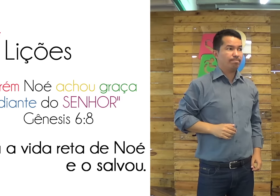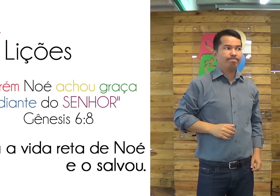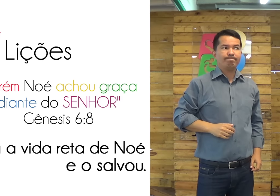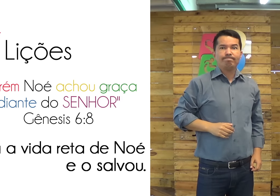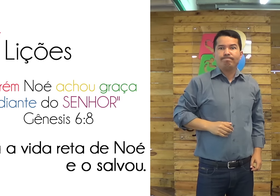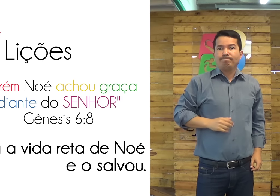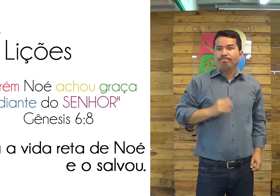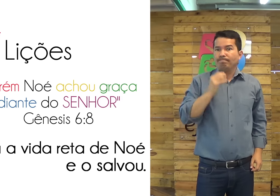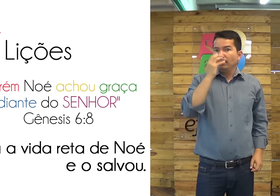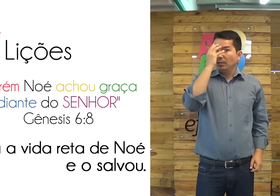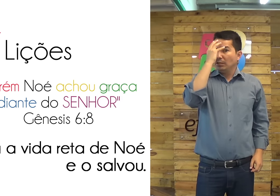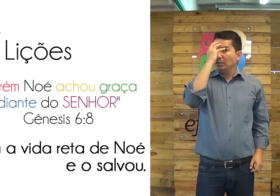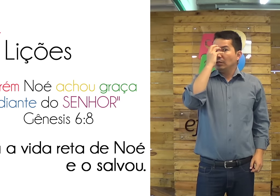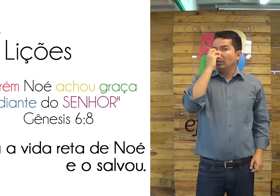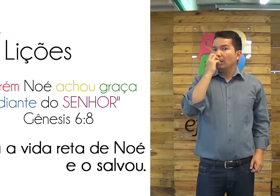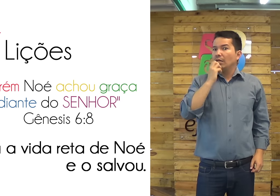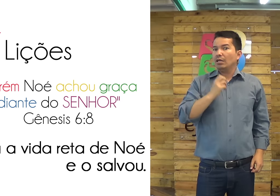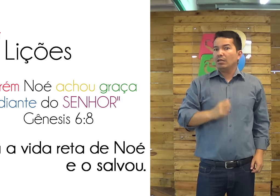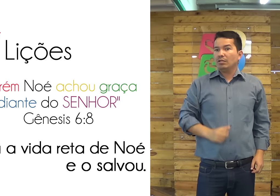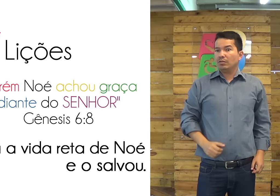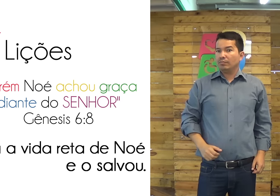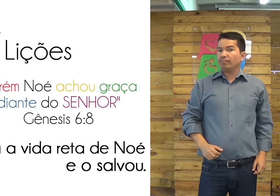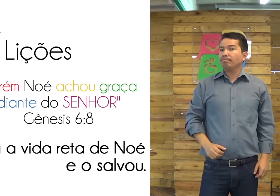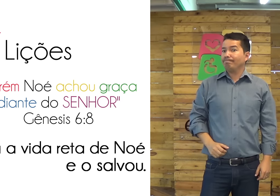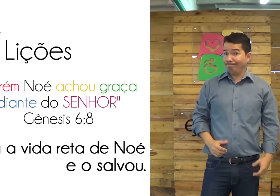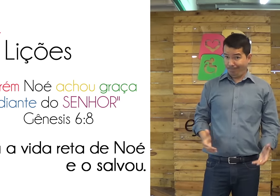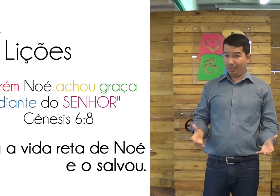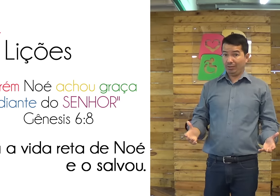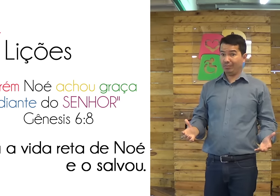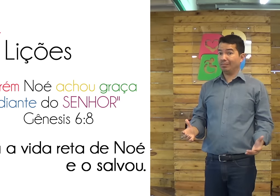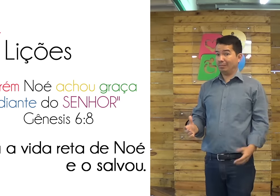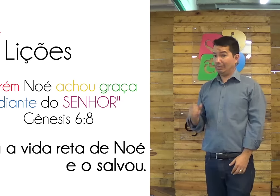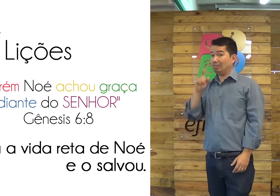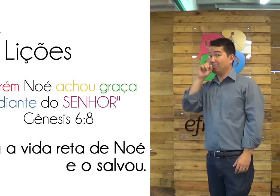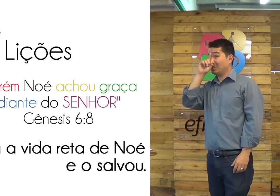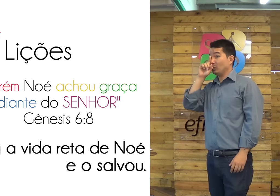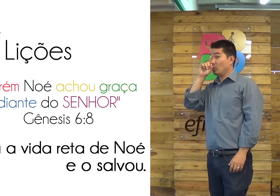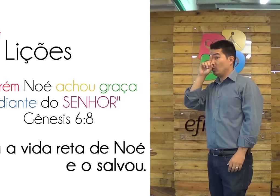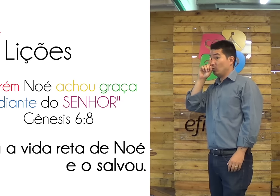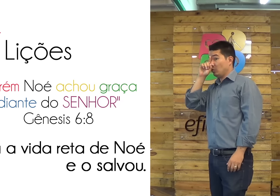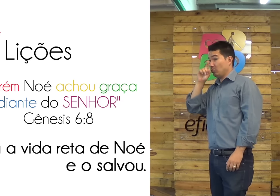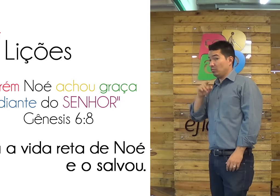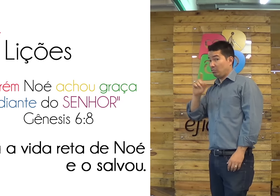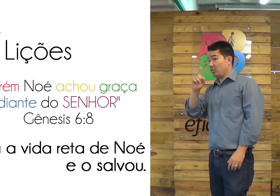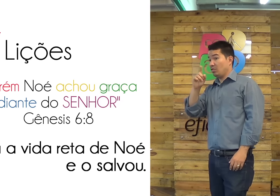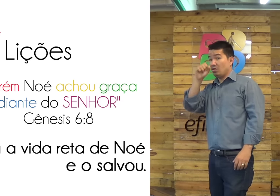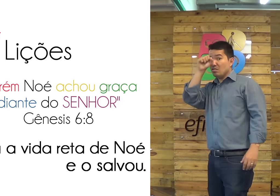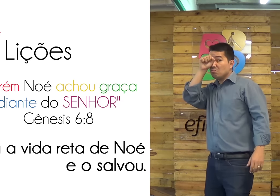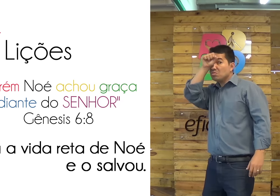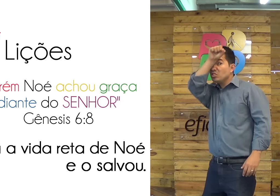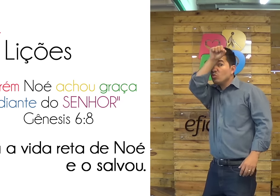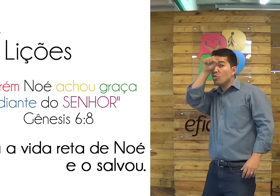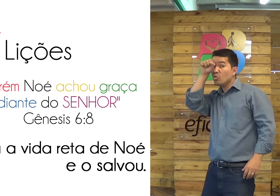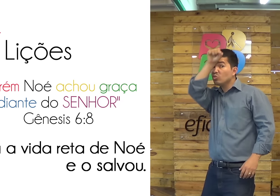ele fala isso é muito sério gente é muito sério é perigoso não é muito